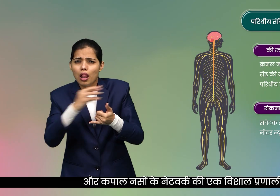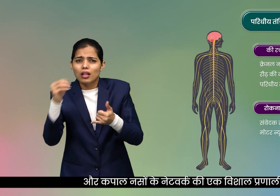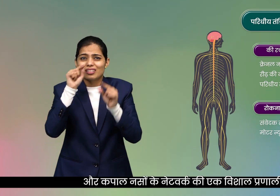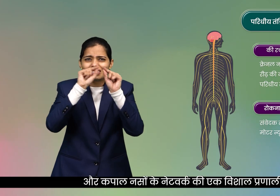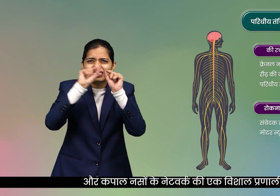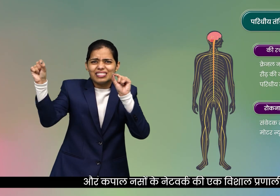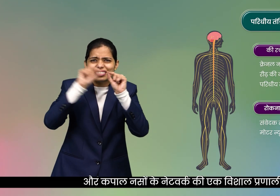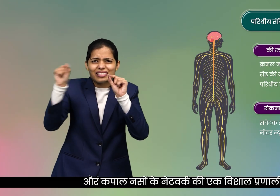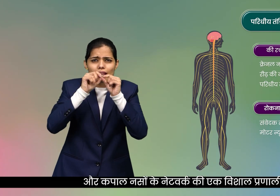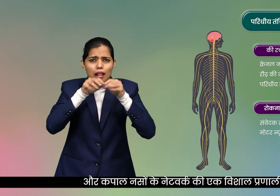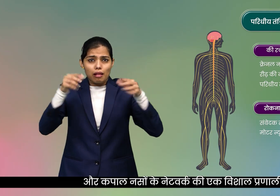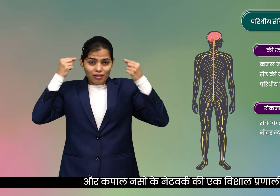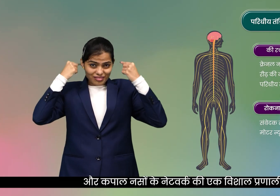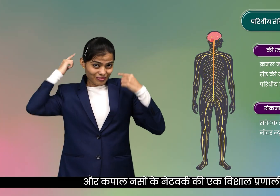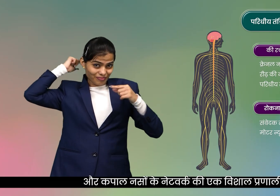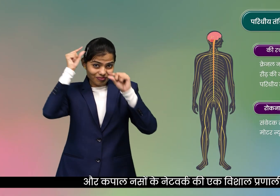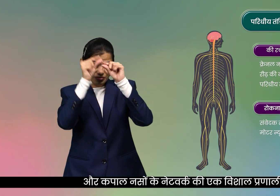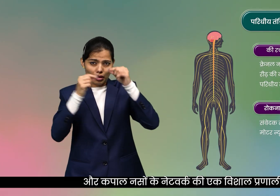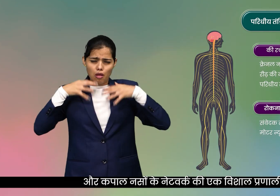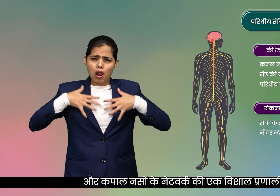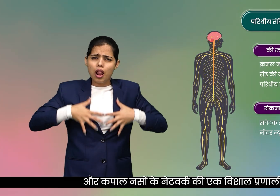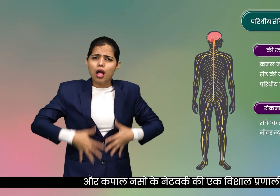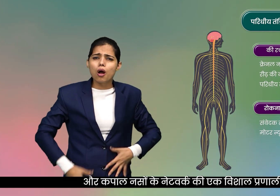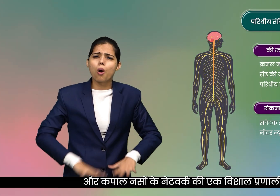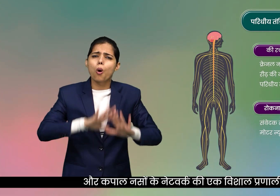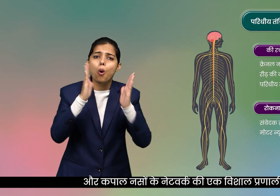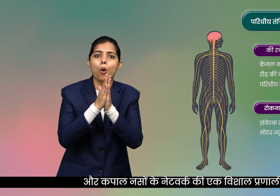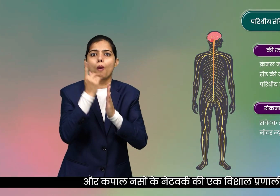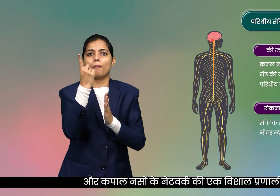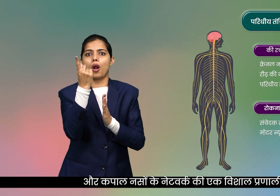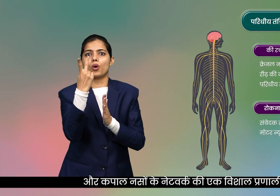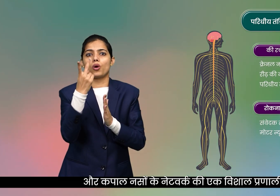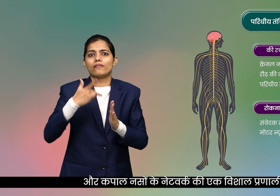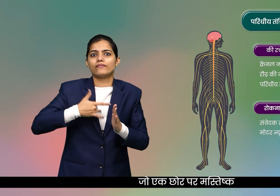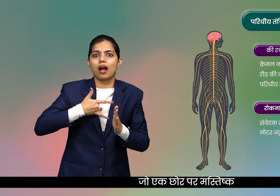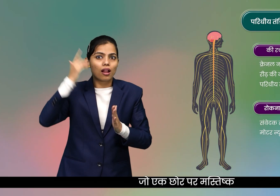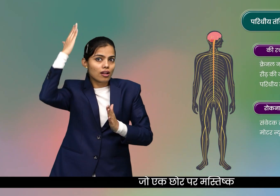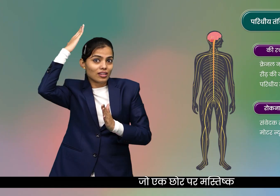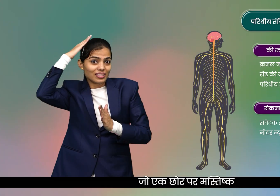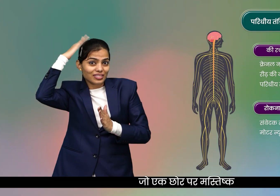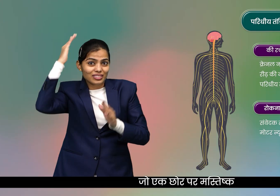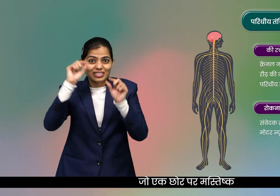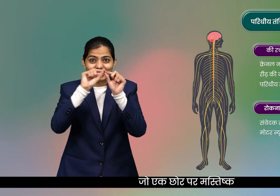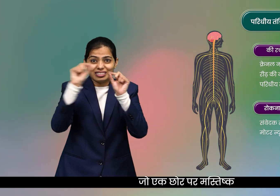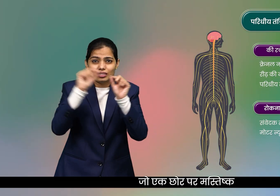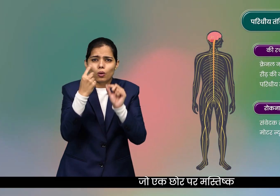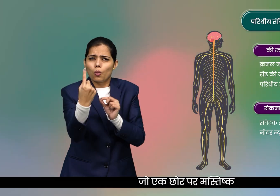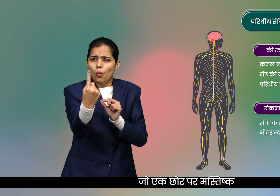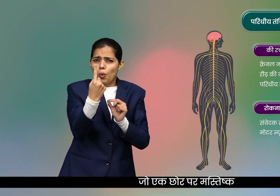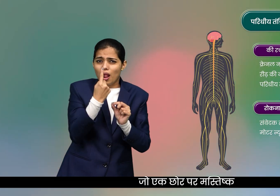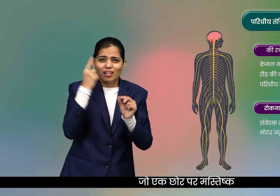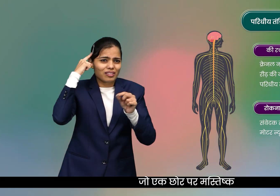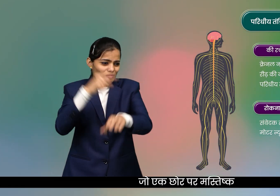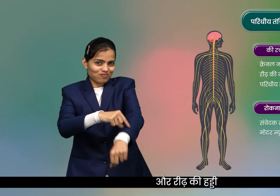और कपाल नसों के नेटवर्क की एक विशाल प्रणाली है जो एक छोर